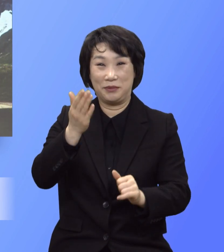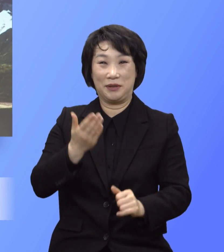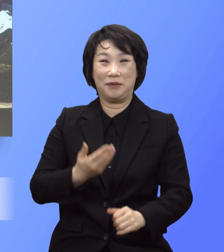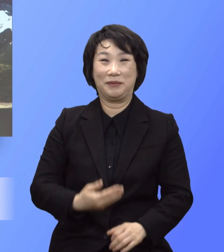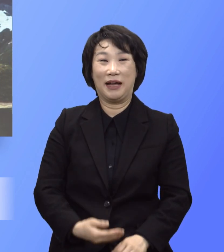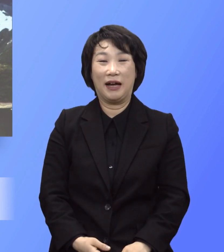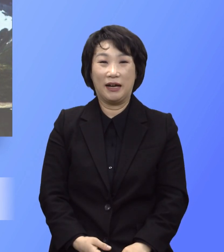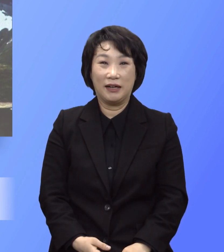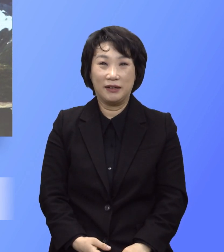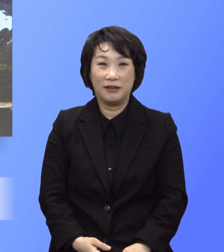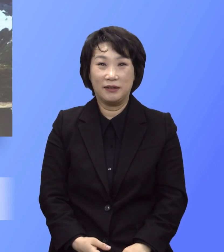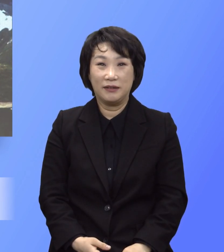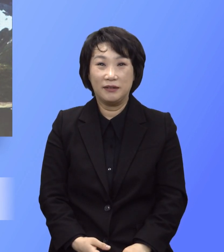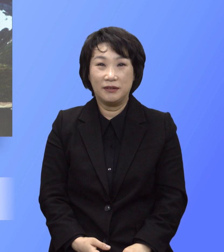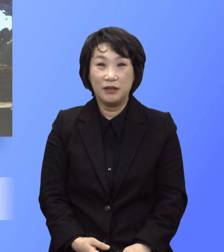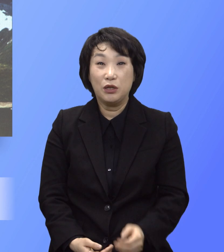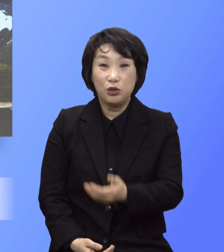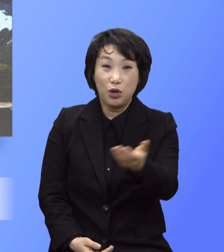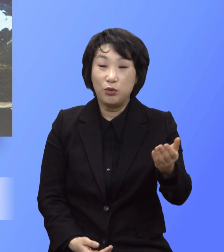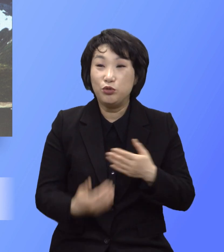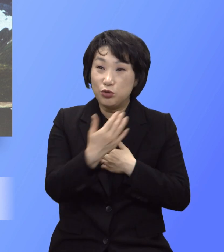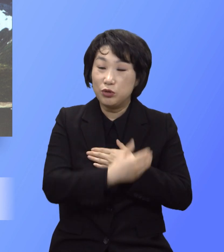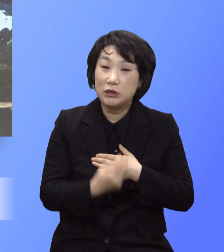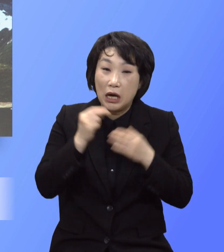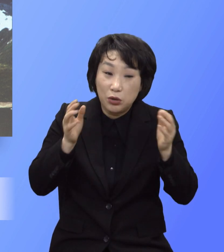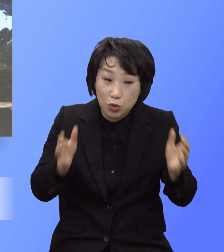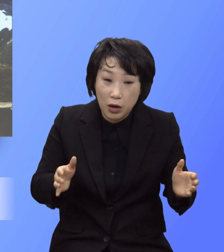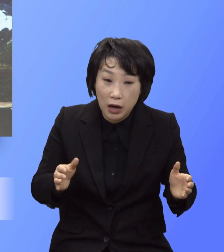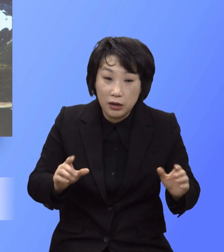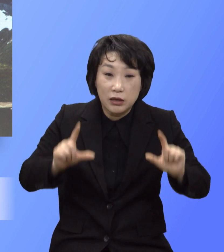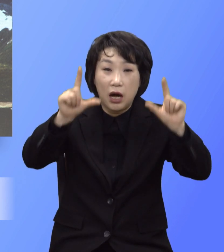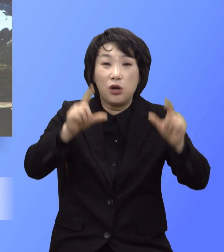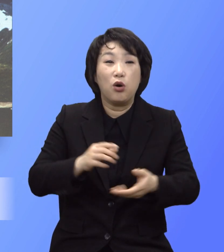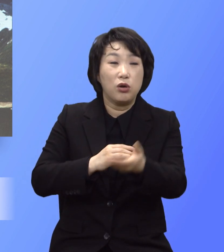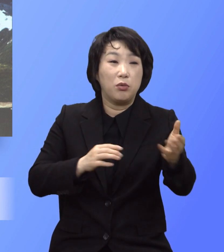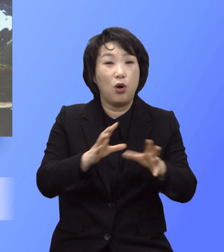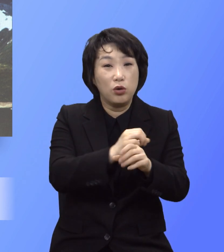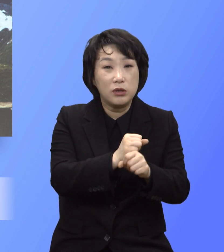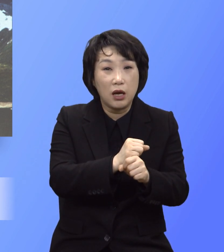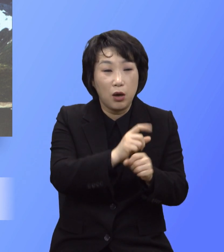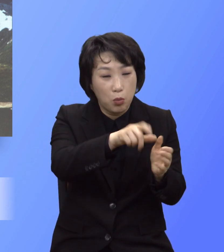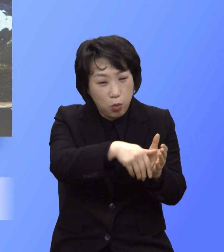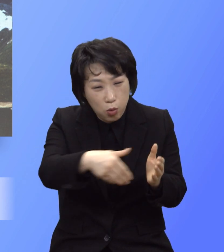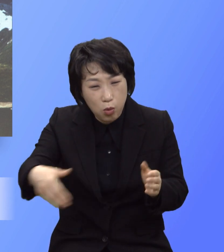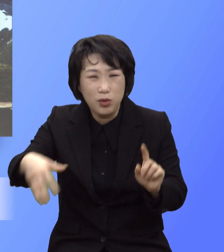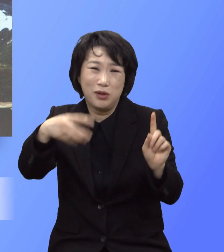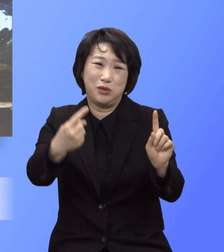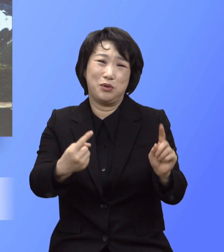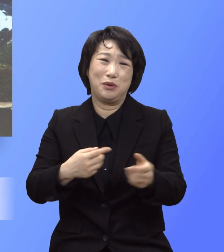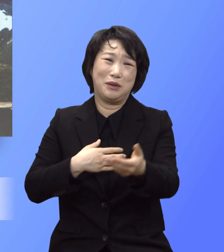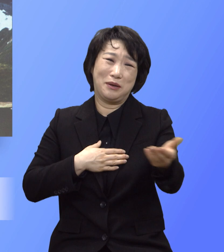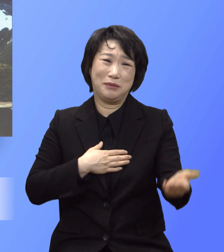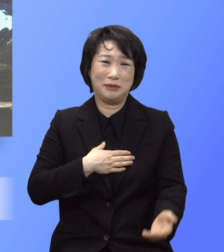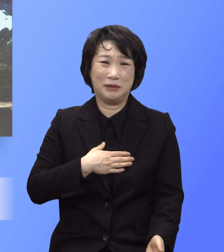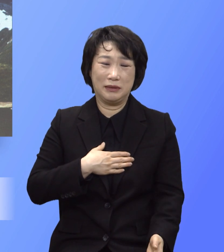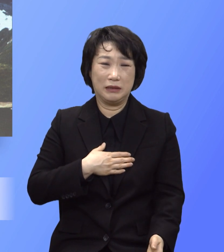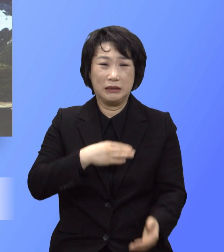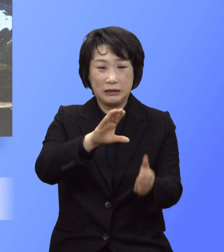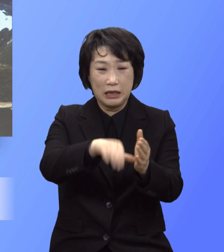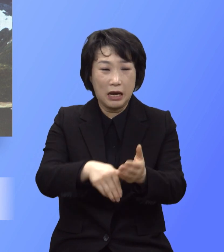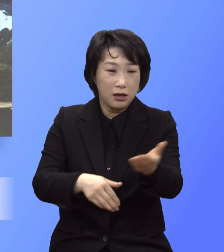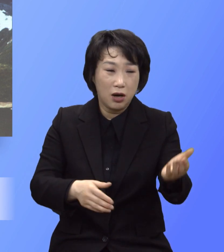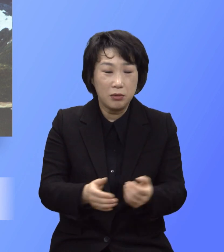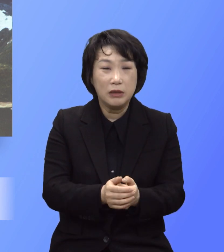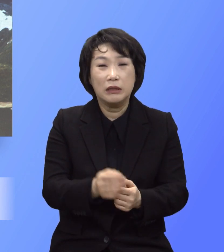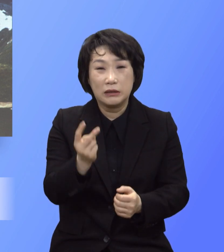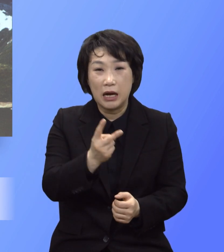말입니다. 육신의 세월 어느 날 허잘 것 없이 가버립니다. 그때는